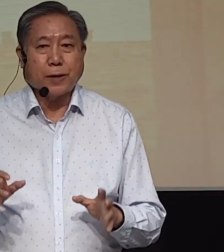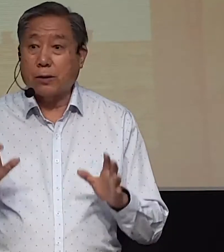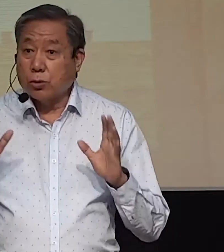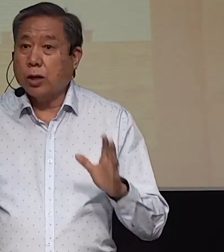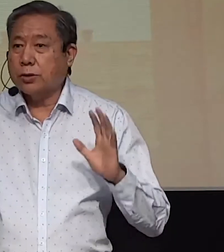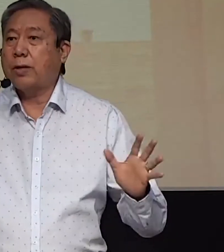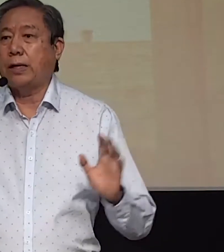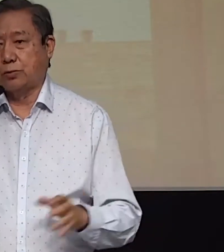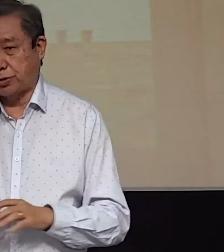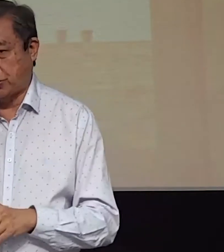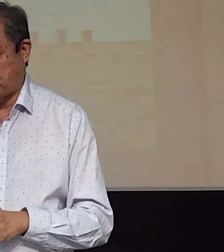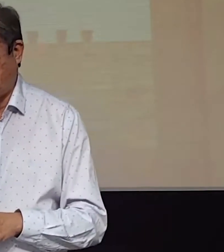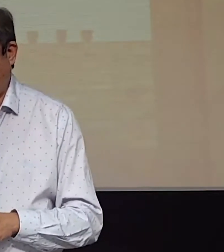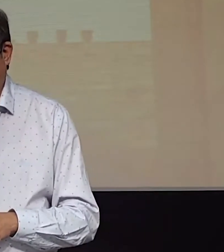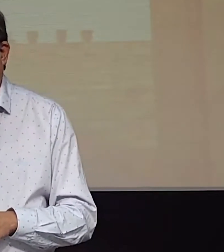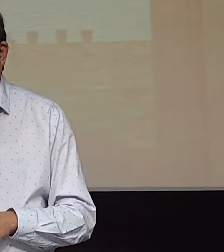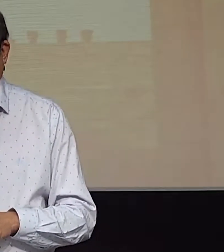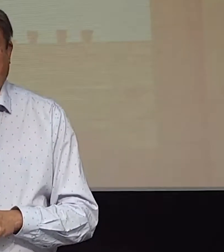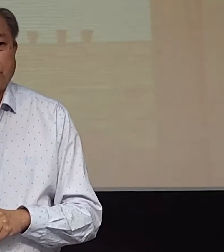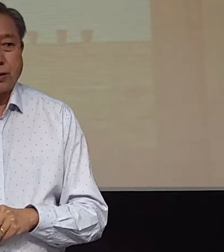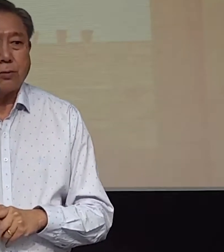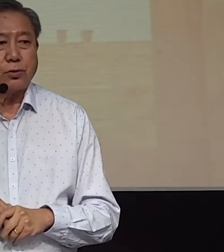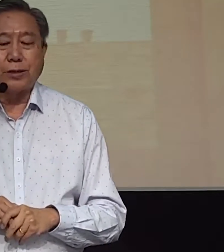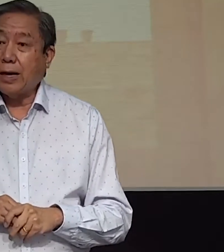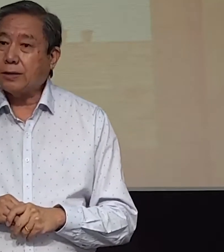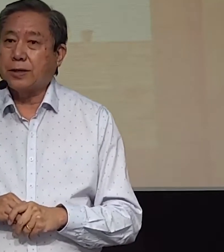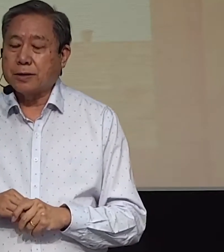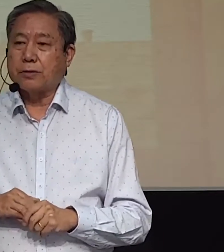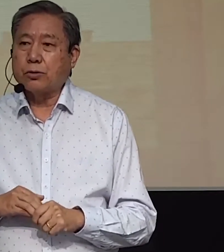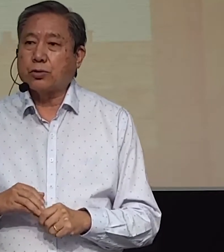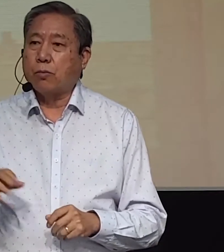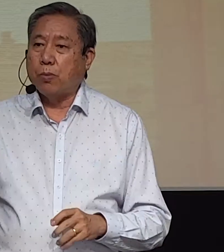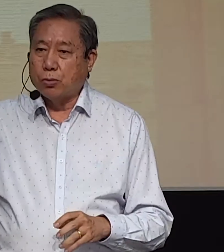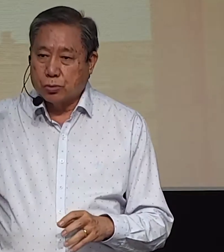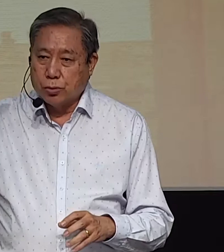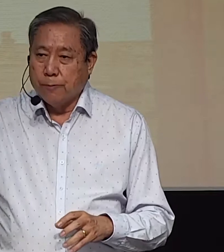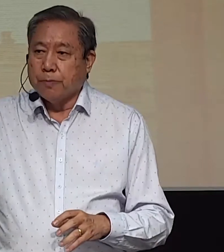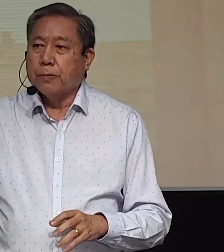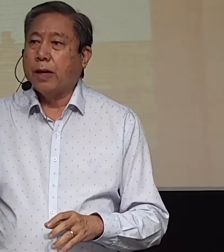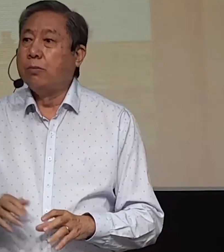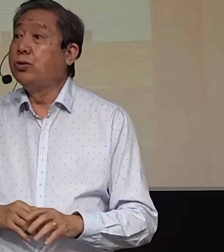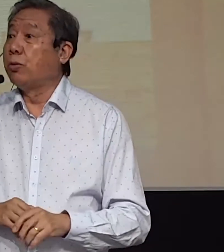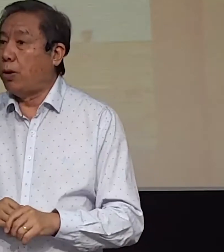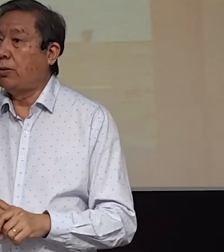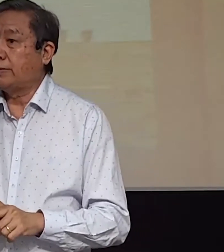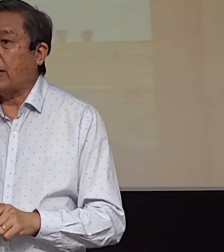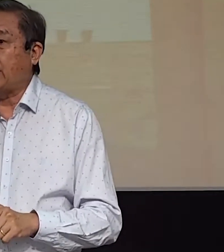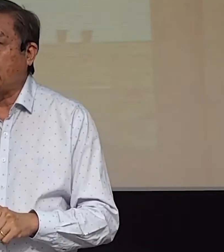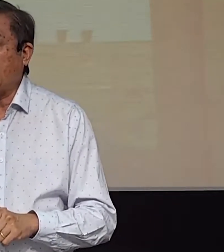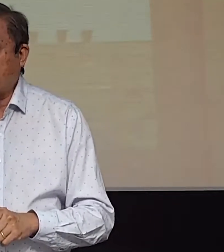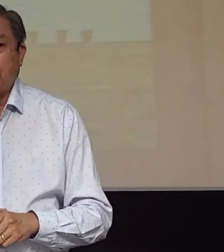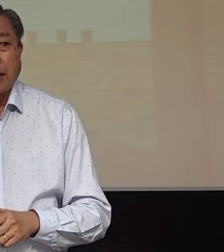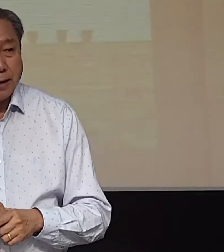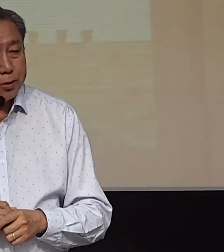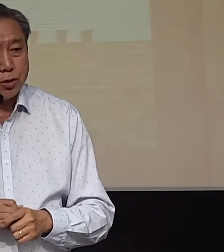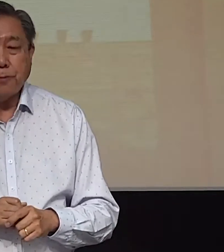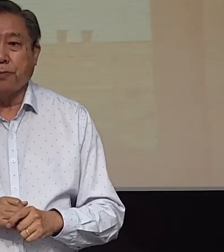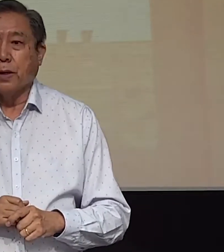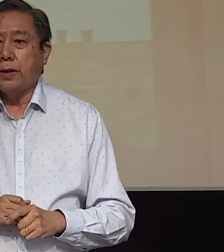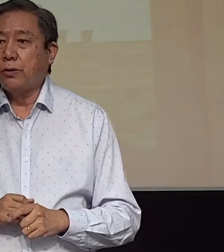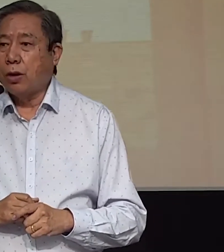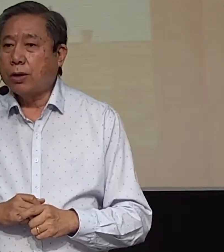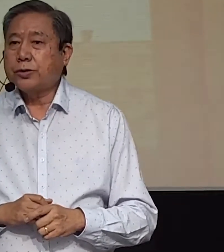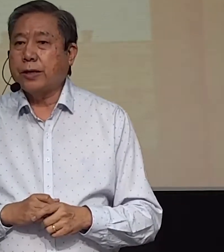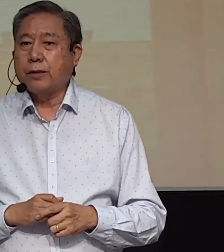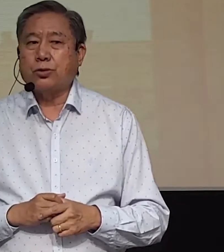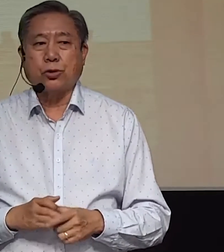pontos para nós não cairmos nisso, porque nós estamos, graças a Deus, num ponto, né, muito bom da era da igreja,